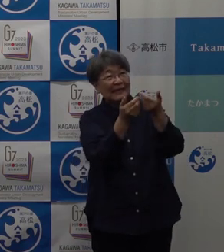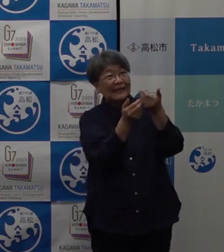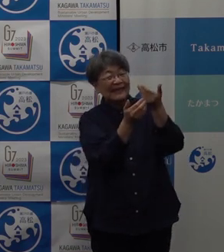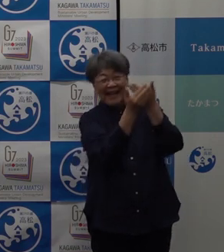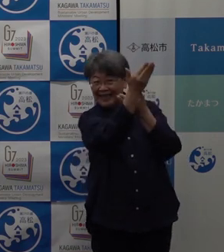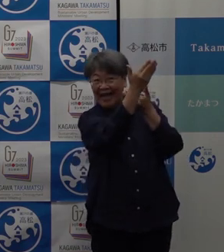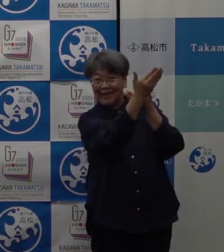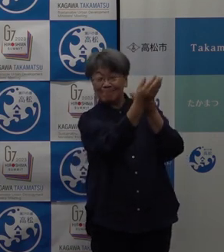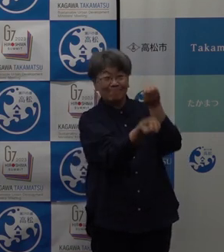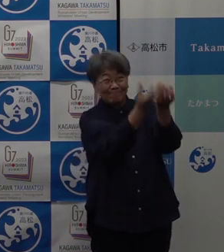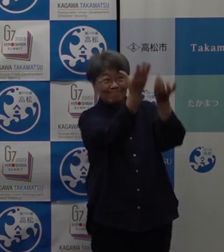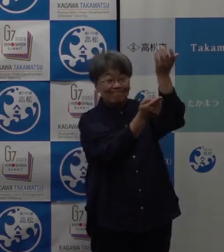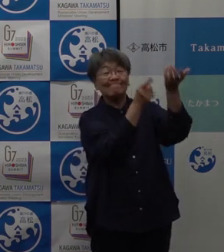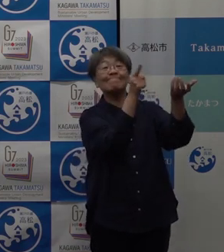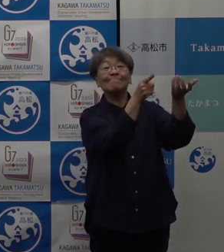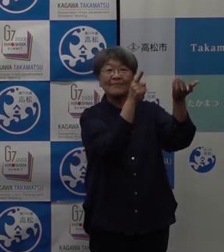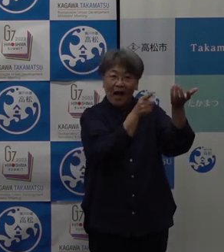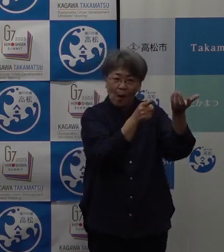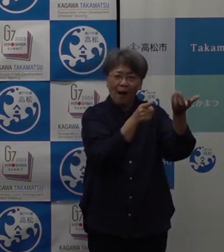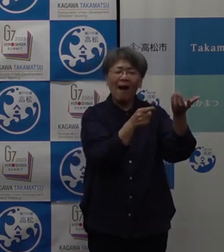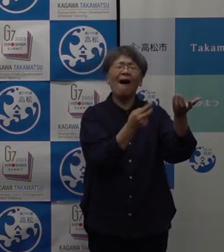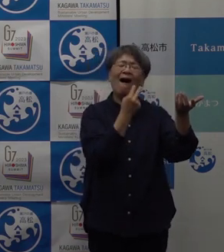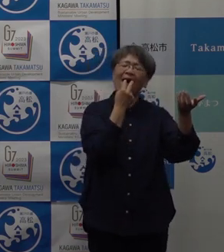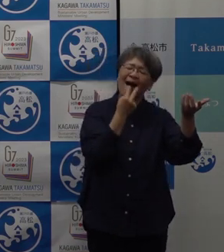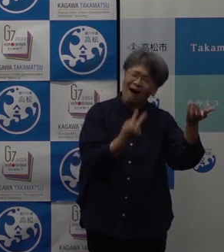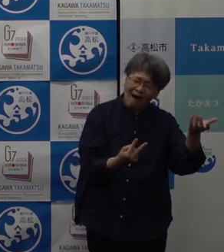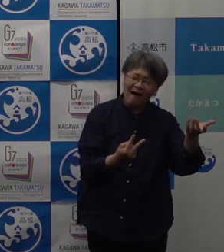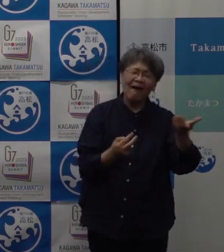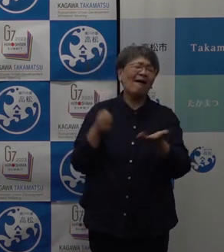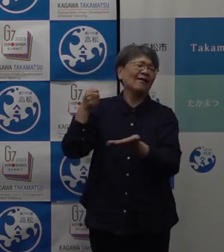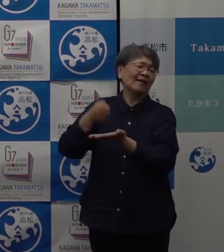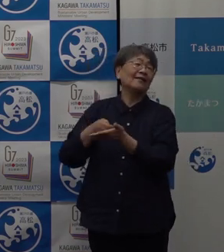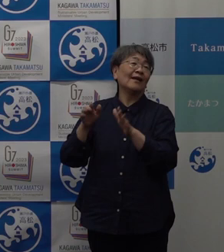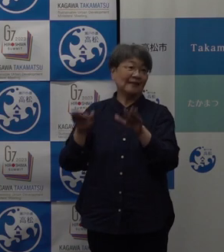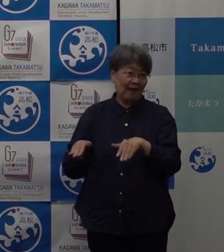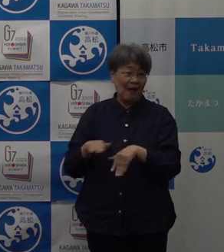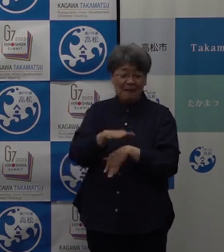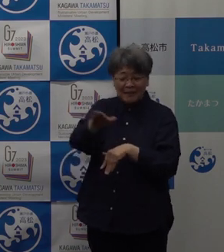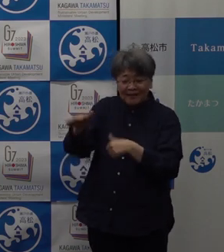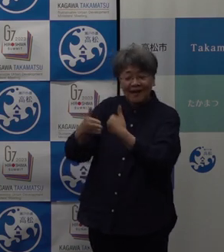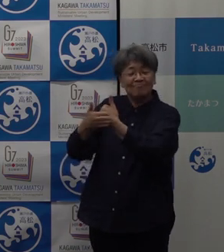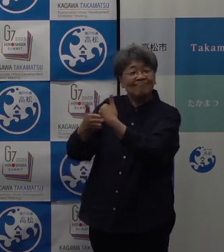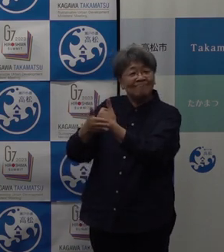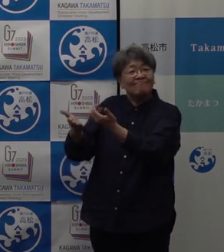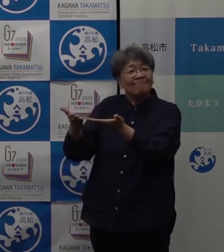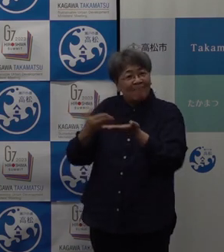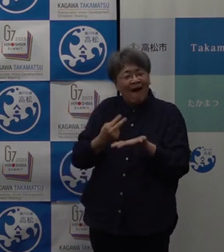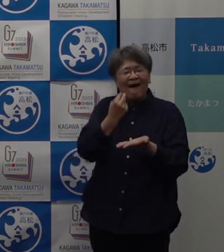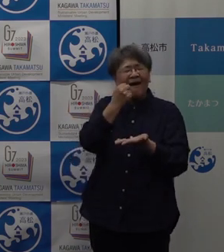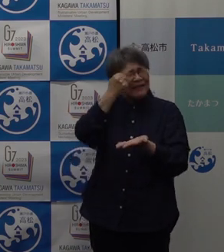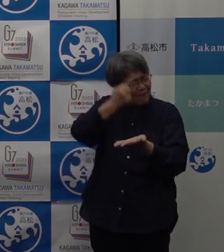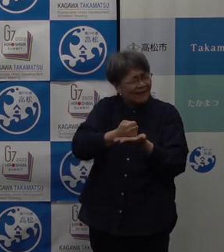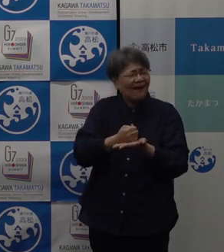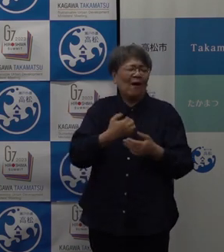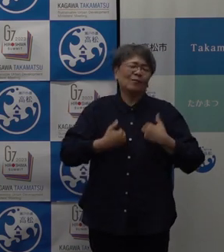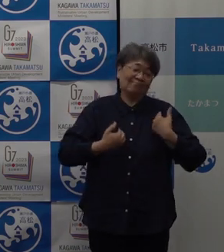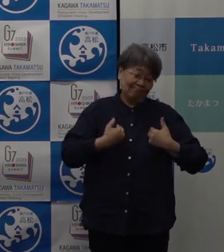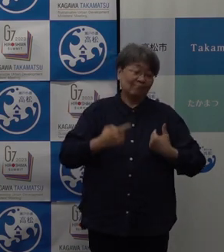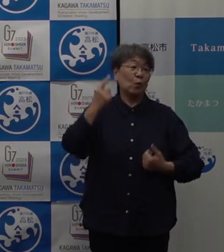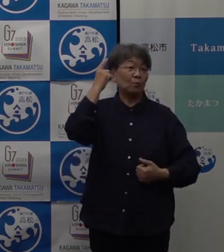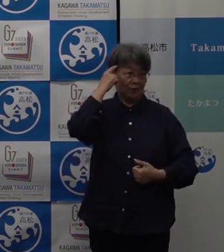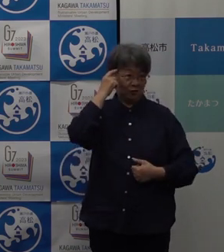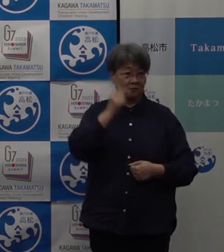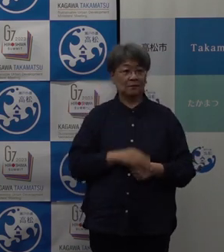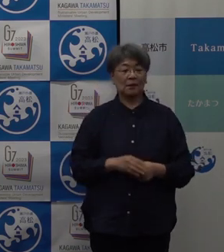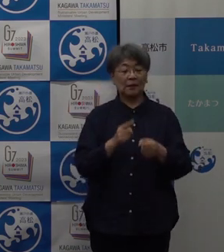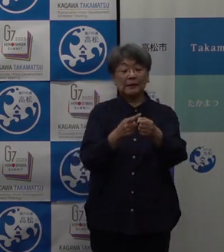るということでございまして、まずは決定をいただきました皆様のご尽力に心から感謝申し上げたいと思います。昨年